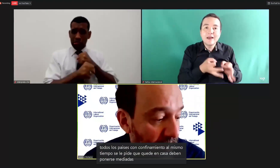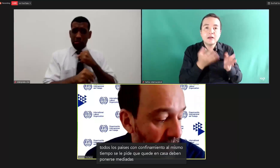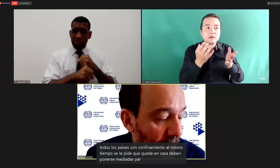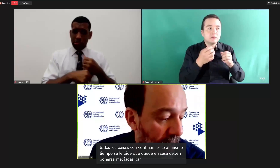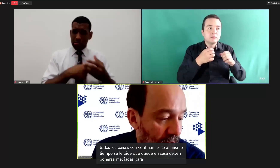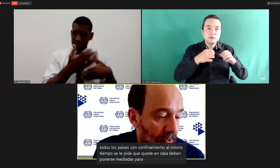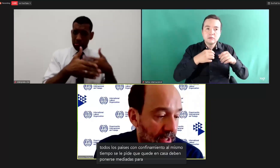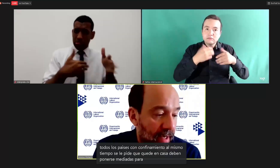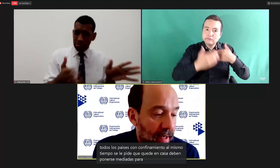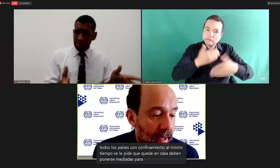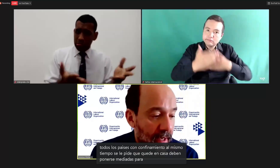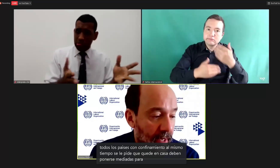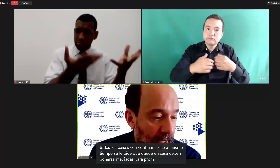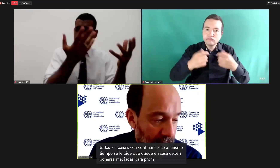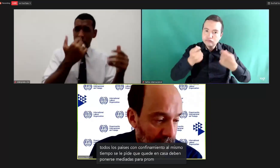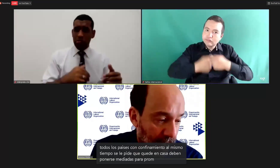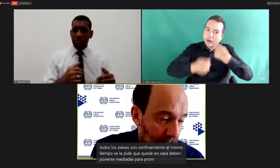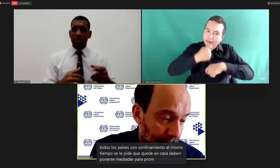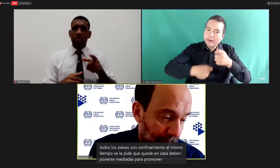vínculo empleaticio, y eso que